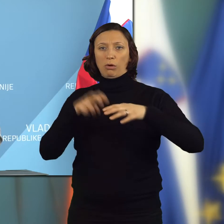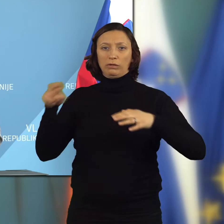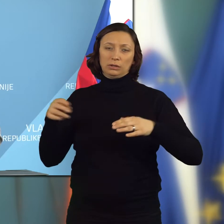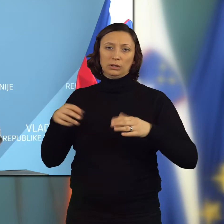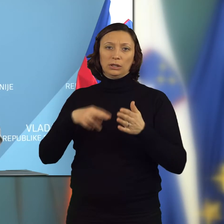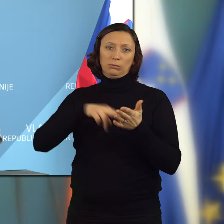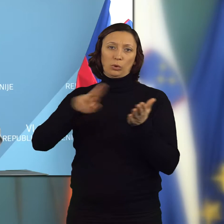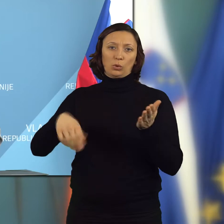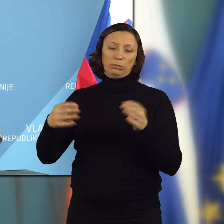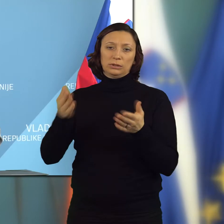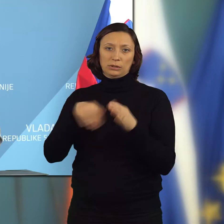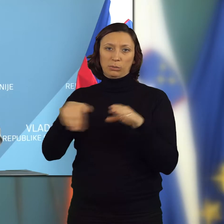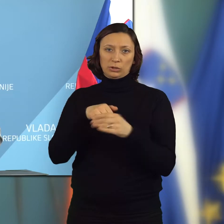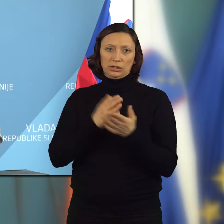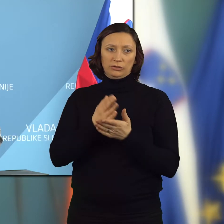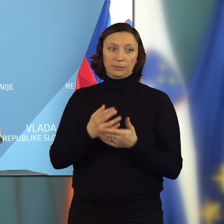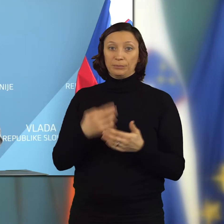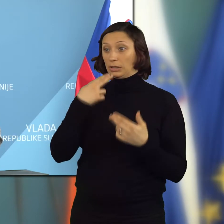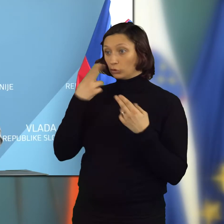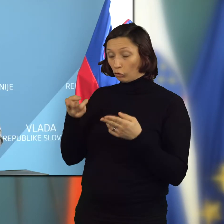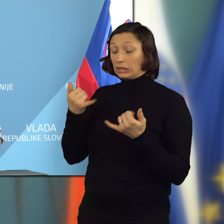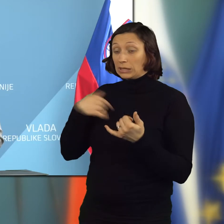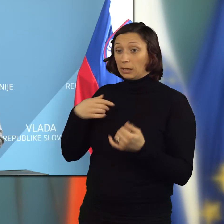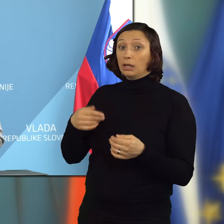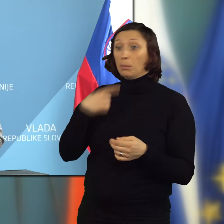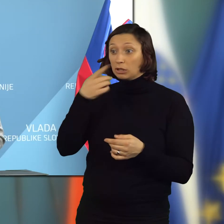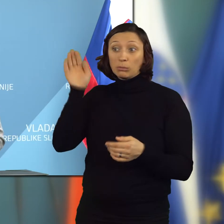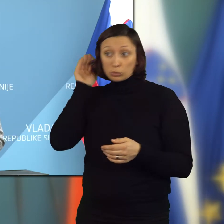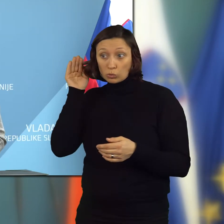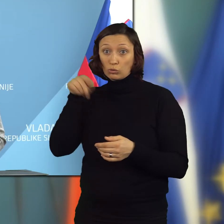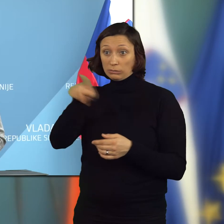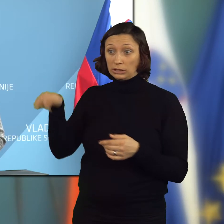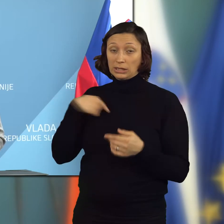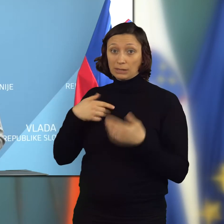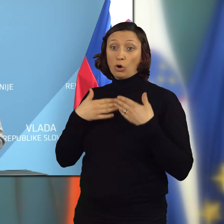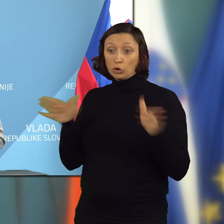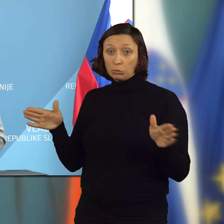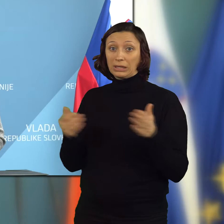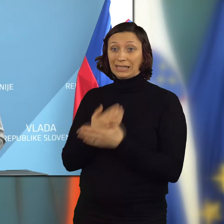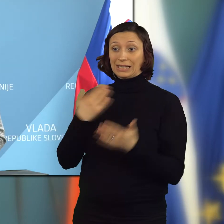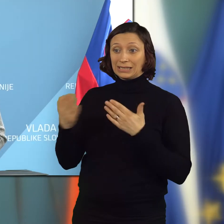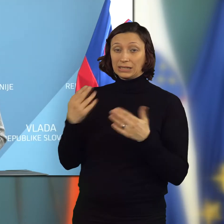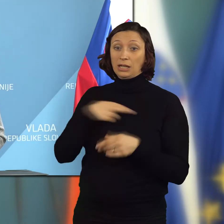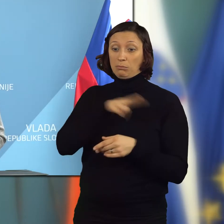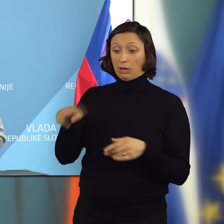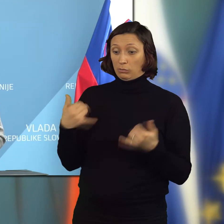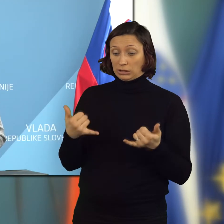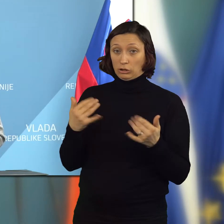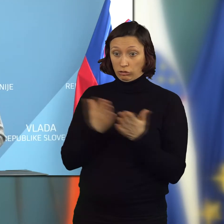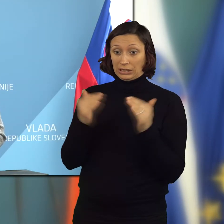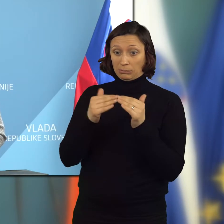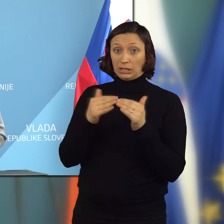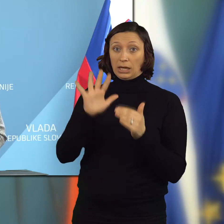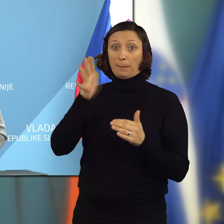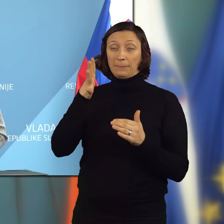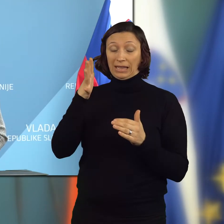odpovedi delovnih razmerij. Jaz sem vam pravkar povedala, da jih poslušam, da sem odprta za sestanek, da imamo